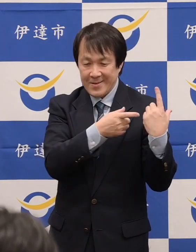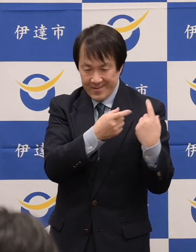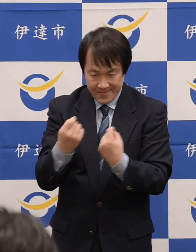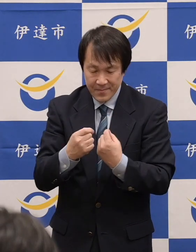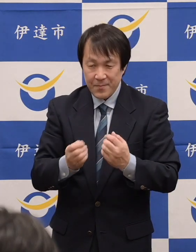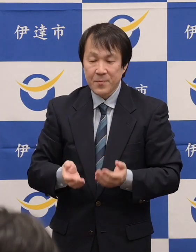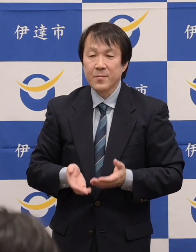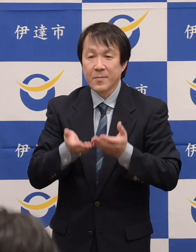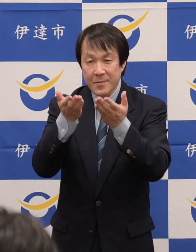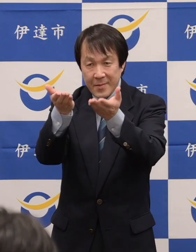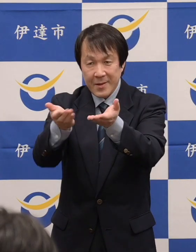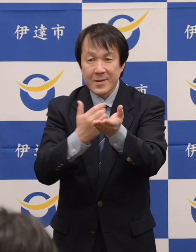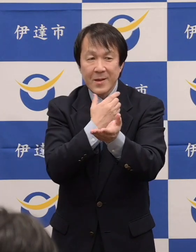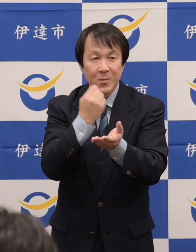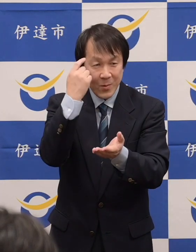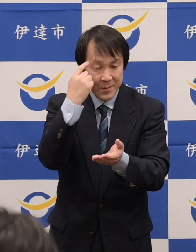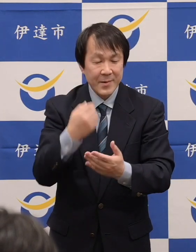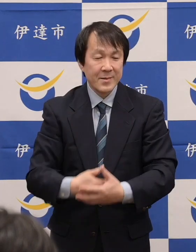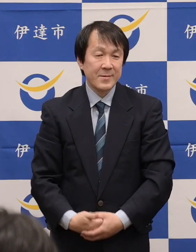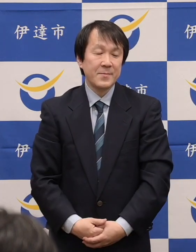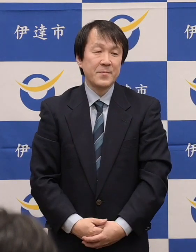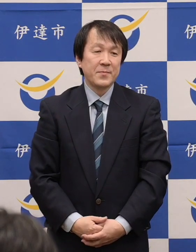ています。